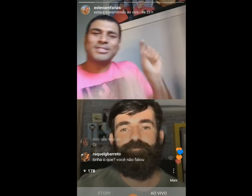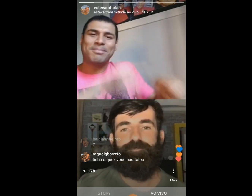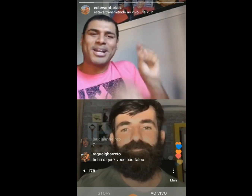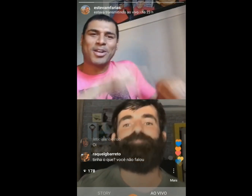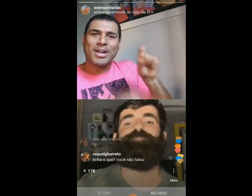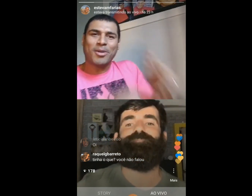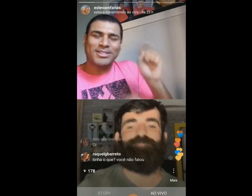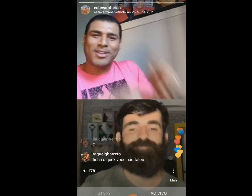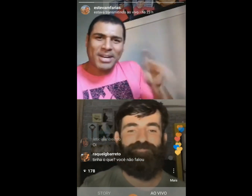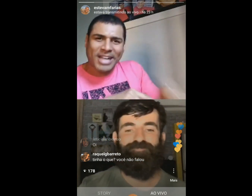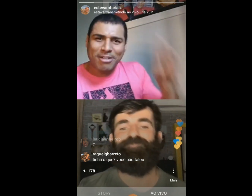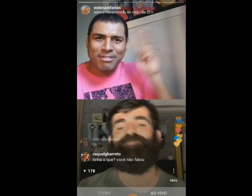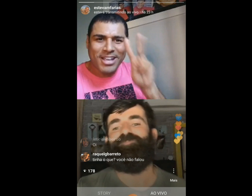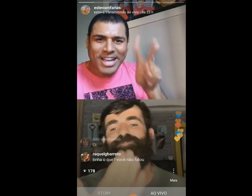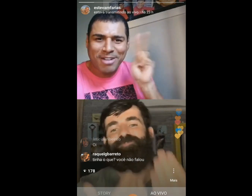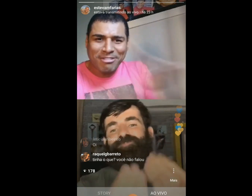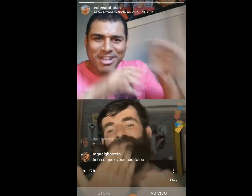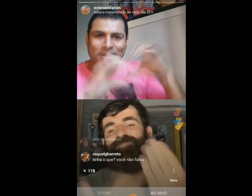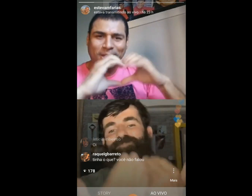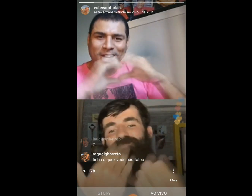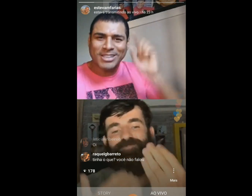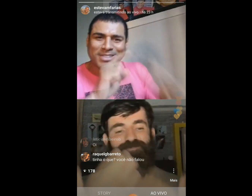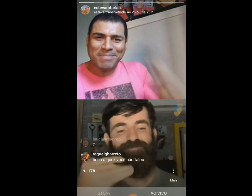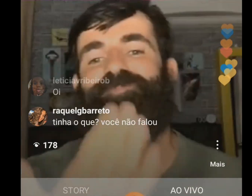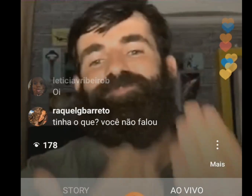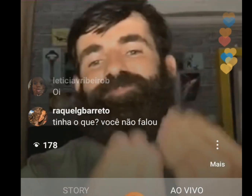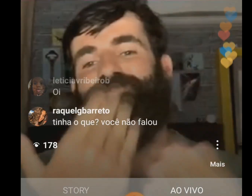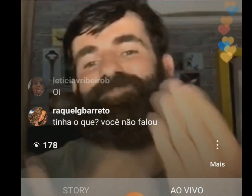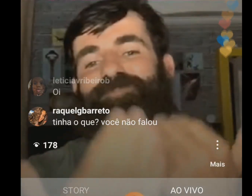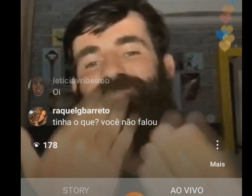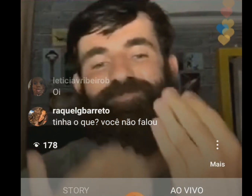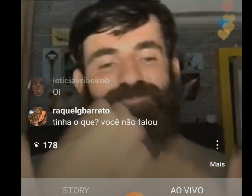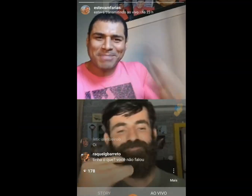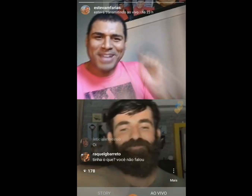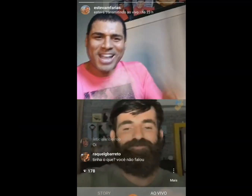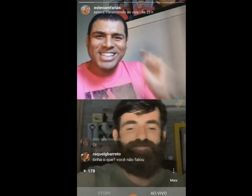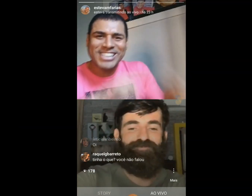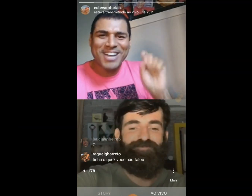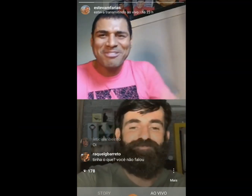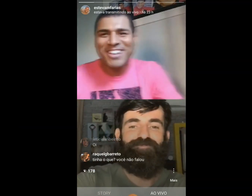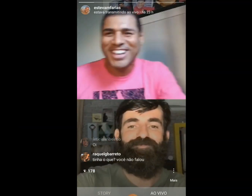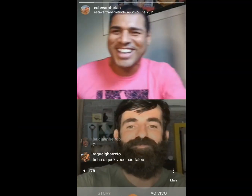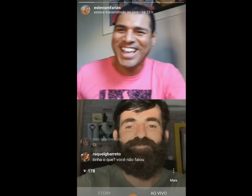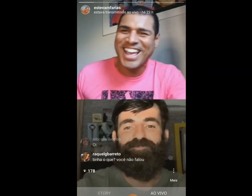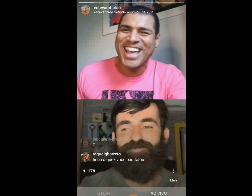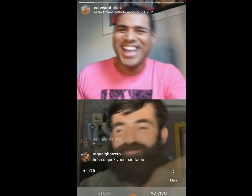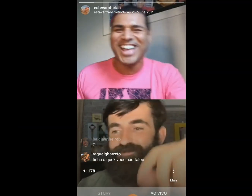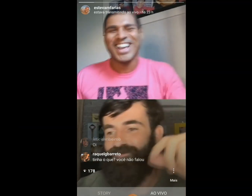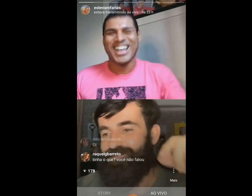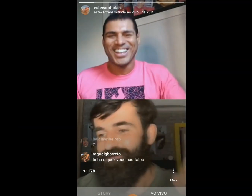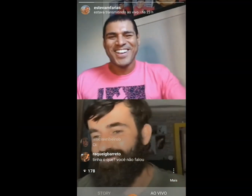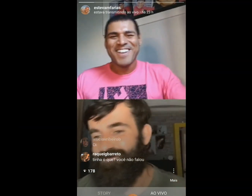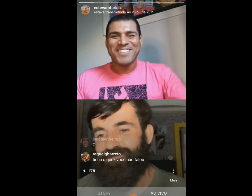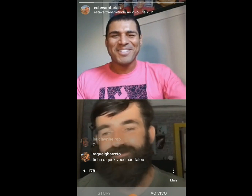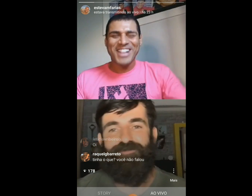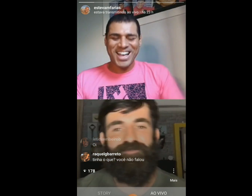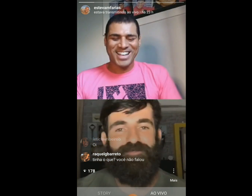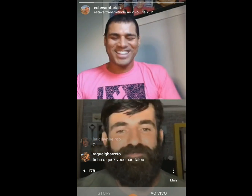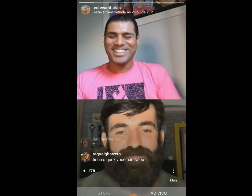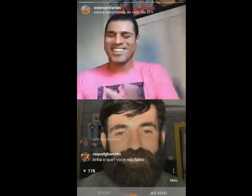ele, quero ver. Bota coraçãozinho pra ele. Manda coração. Pra ele, gente, quero ver. Vamos lá, gente.